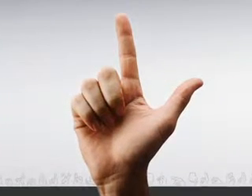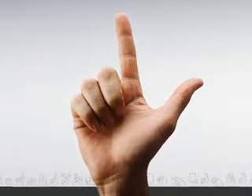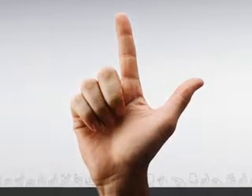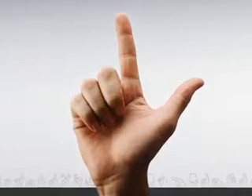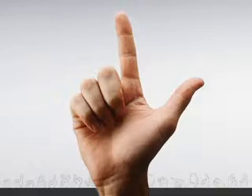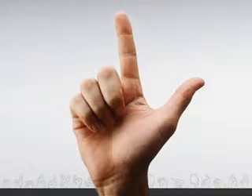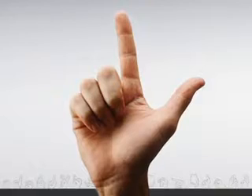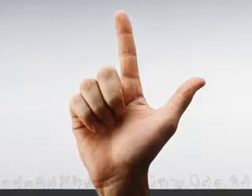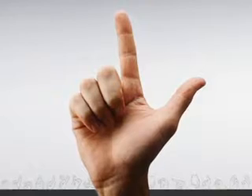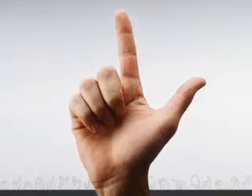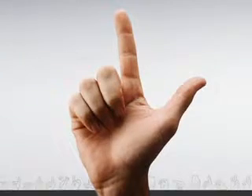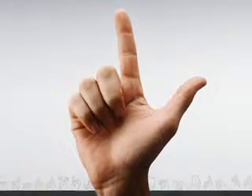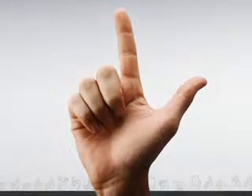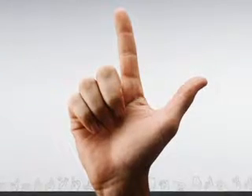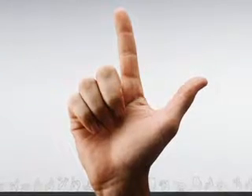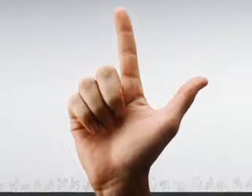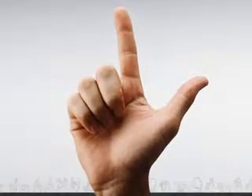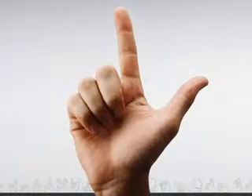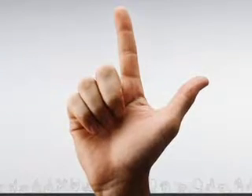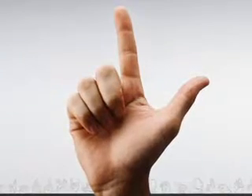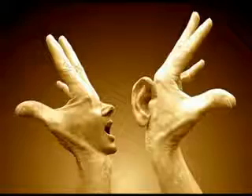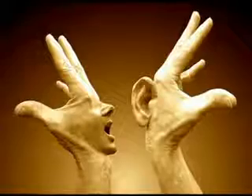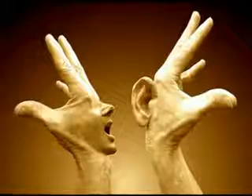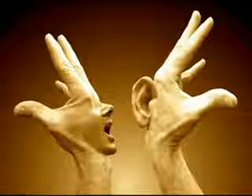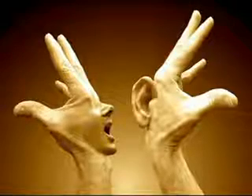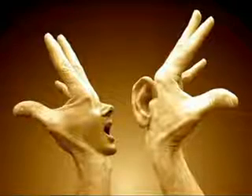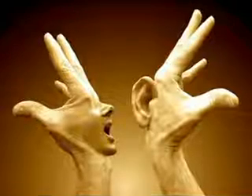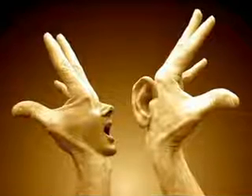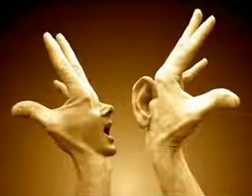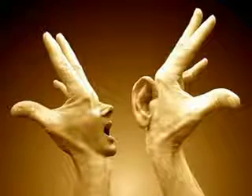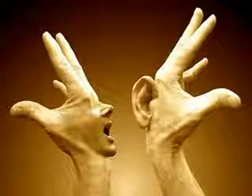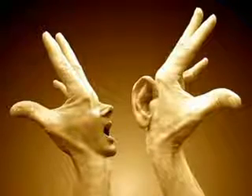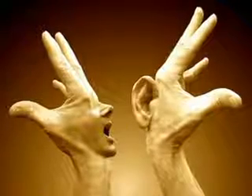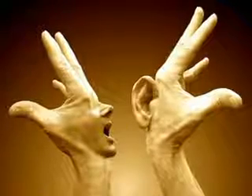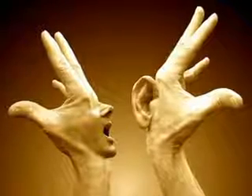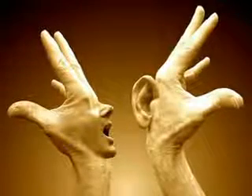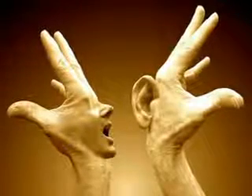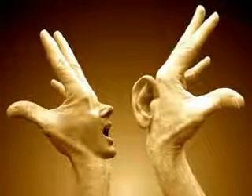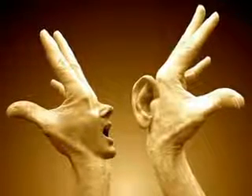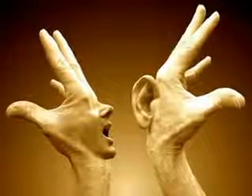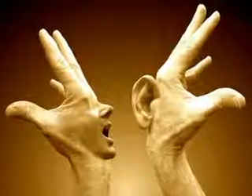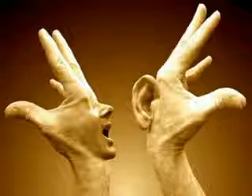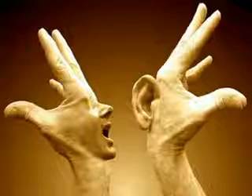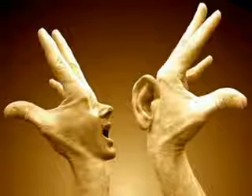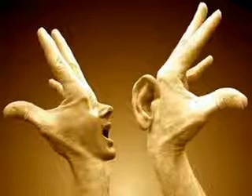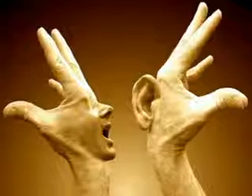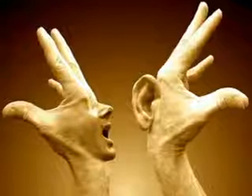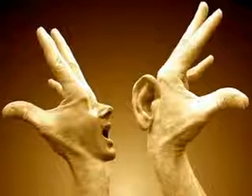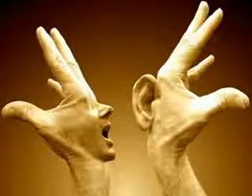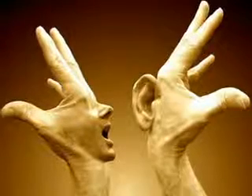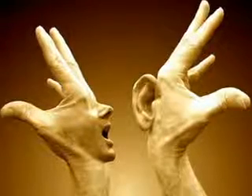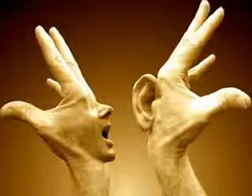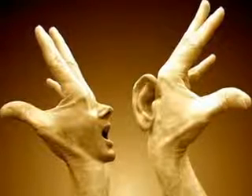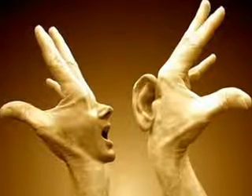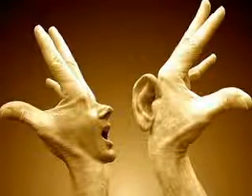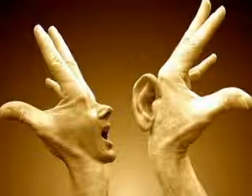né, decreto 10.436 que existe e por obrigação. Existe sim as pessoas que têm a formação, mas poucas com as